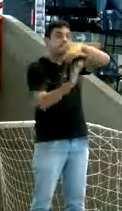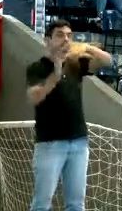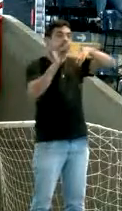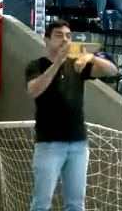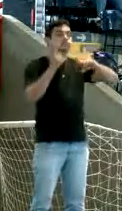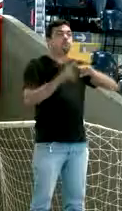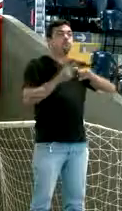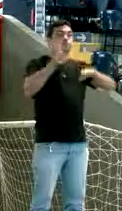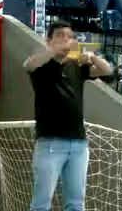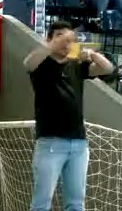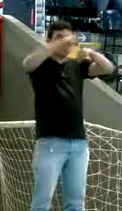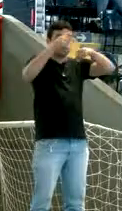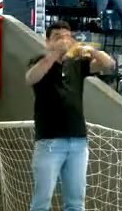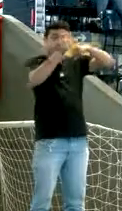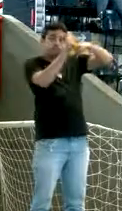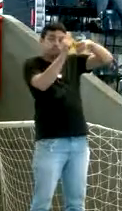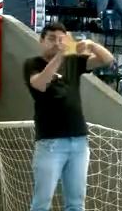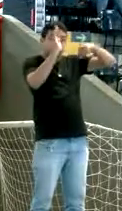nas pedras,